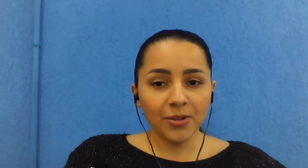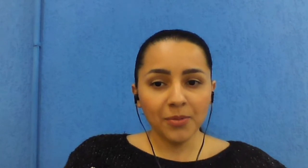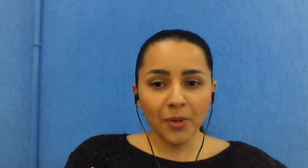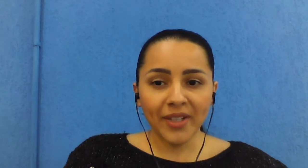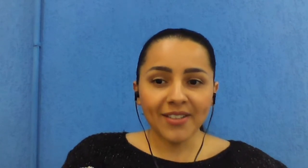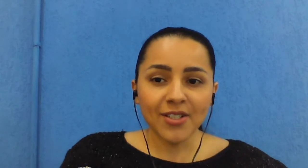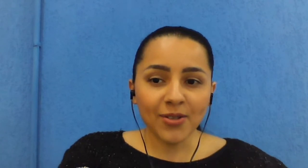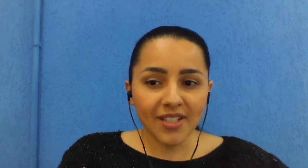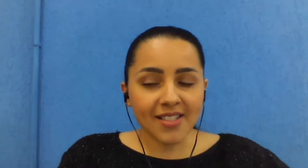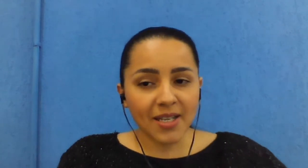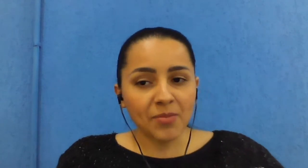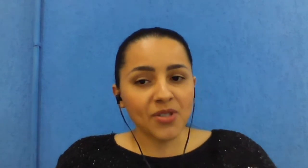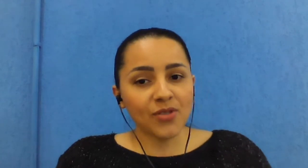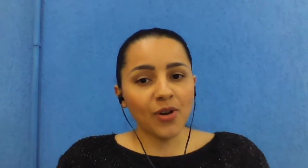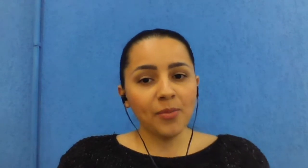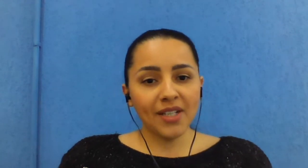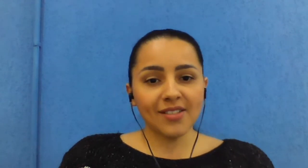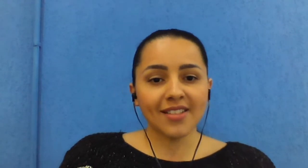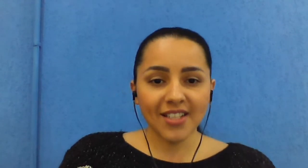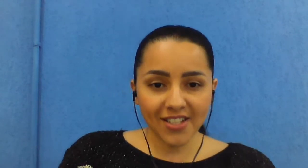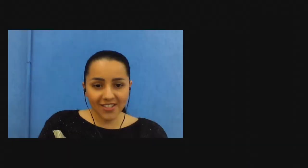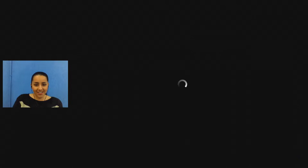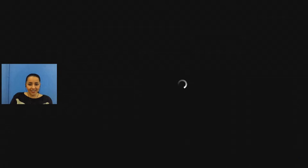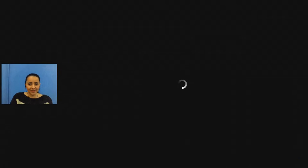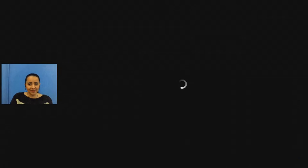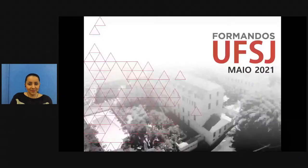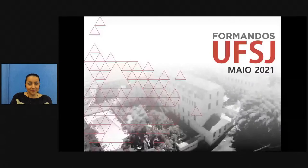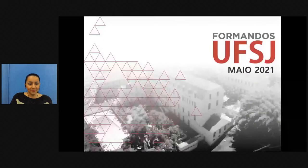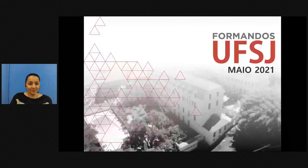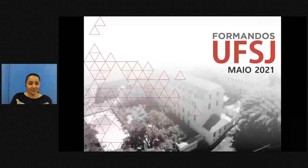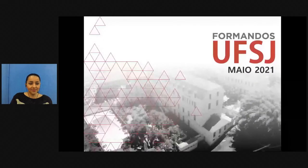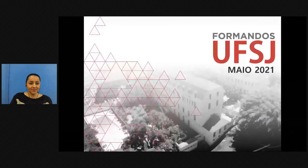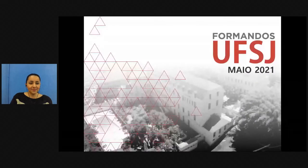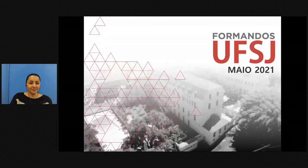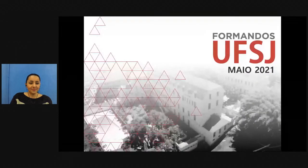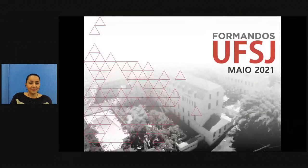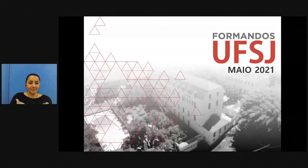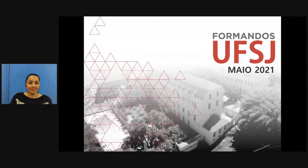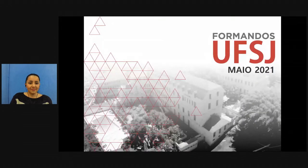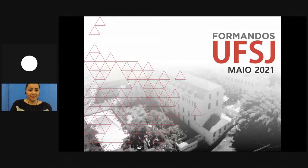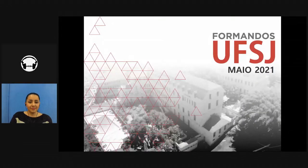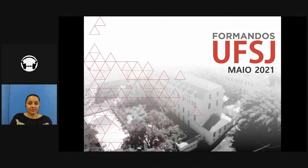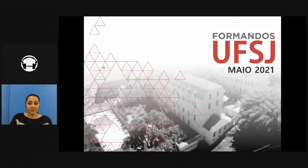E chegou o momento de conhecermos os formandos deste dia.